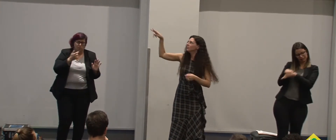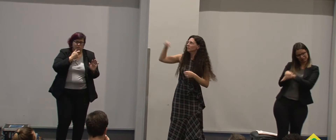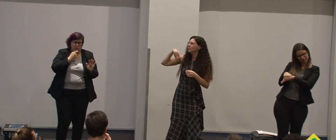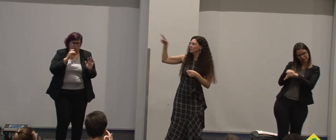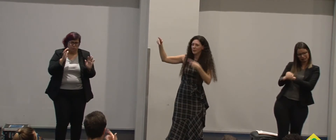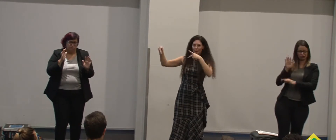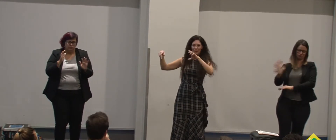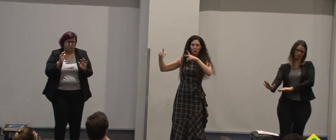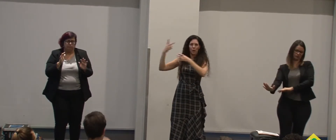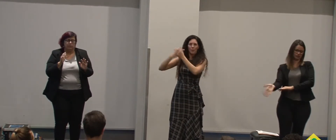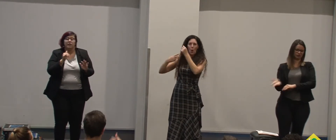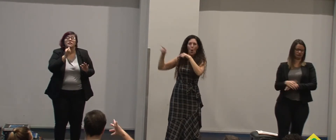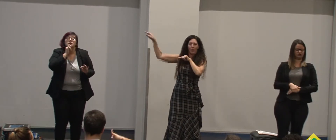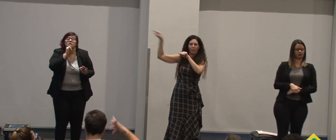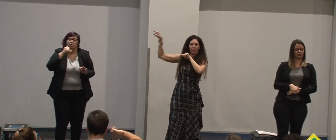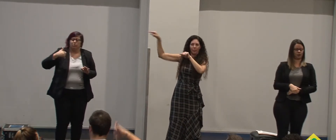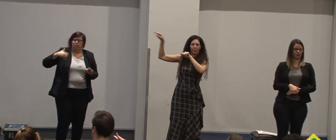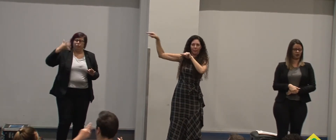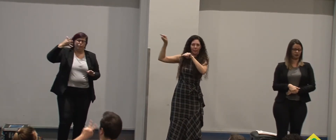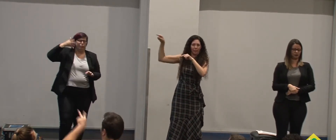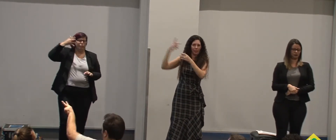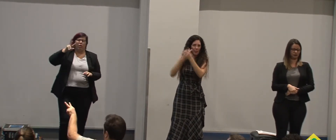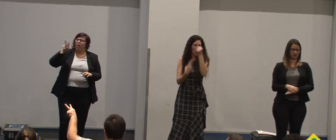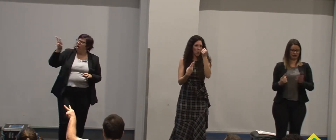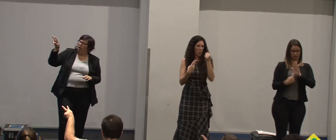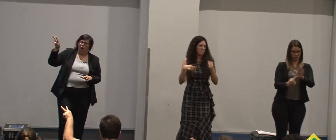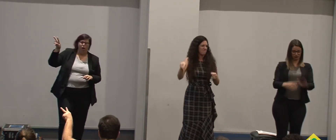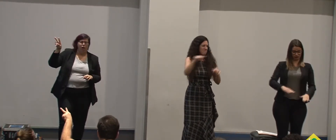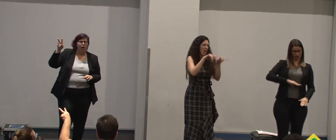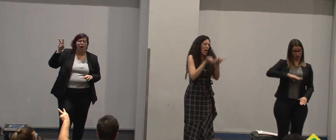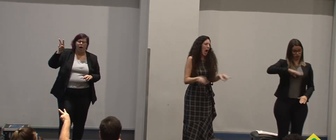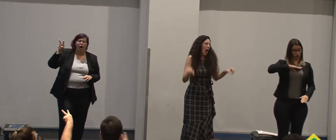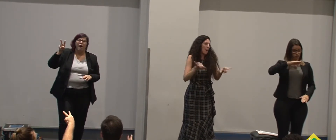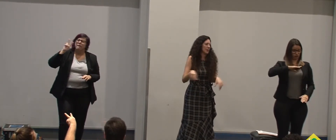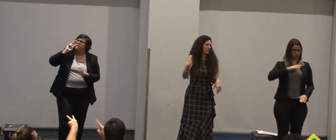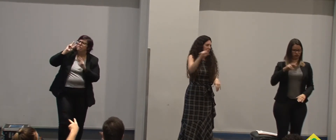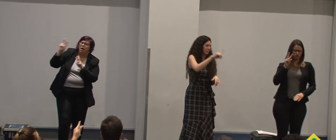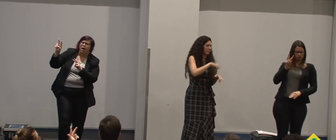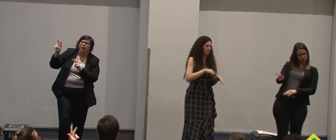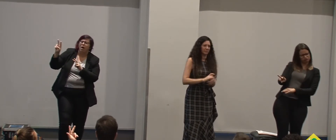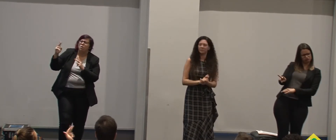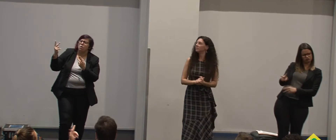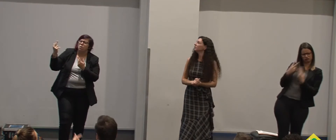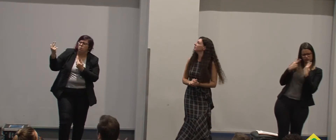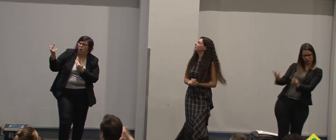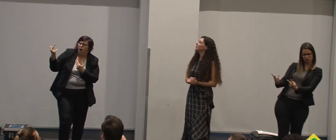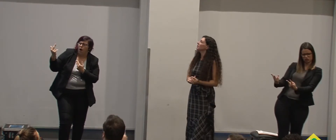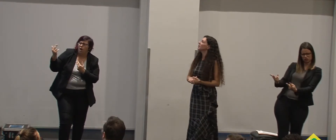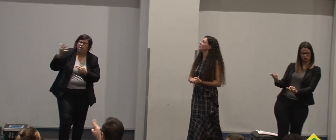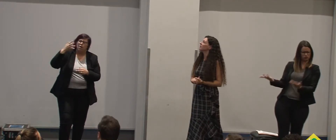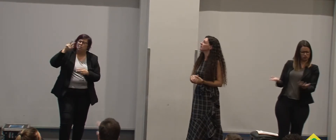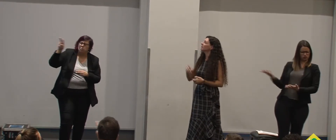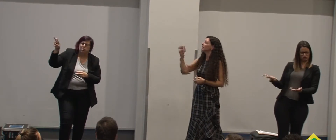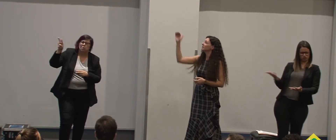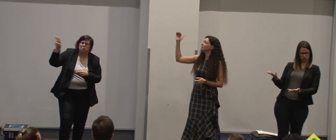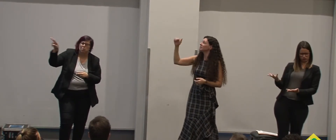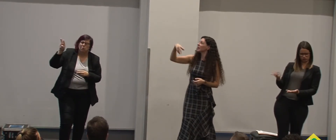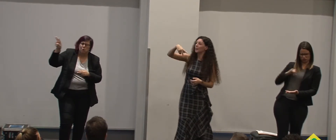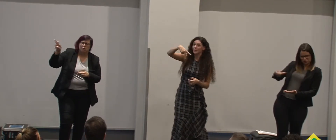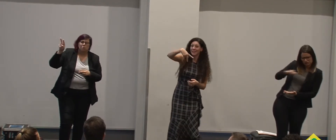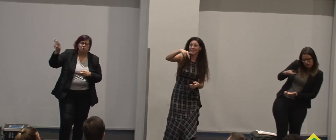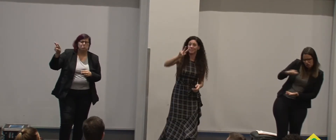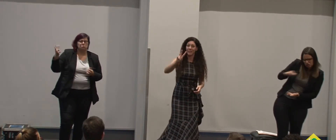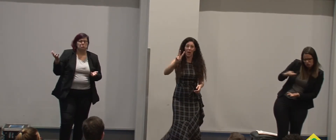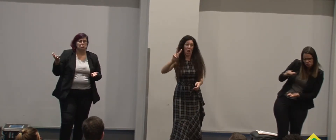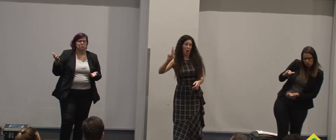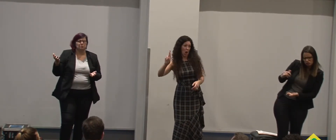eu posso estar fazendo, por exemplo, o que eu estou fazendo agora. Eu estou utilizando a língua escrita e estou sinalizando, né? Da mesma maneira que eu estou fazendo agora,